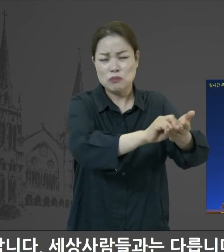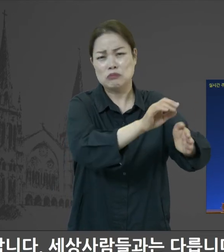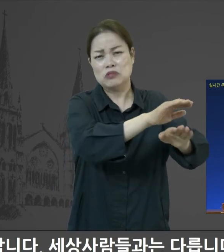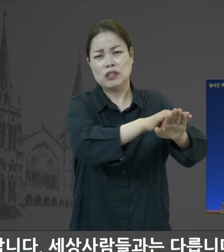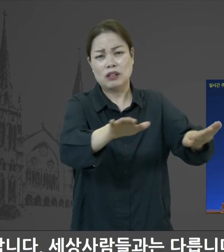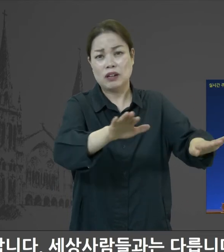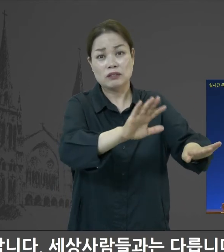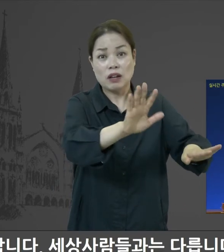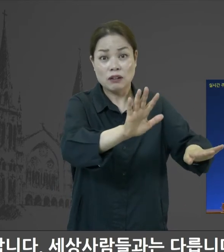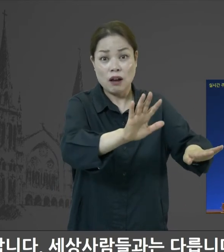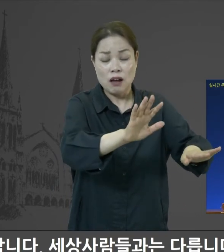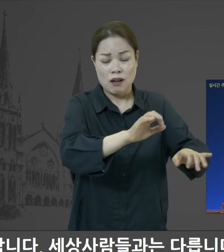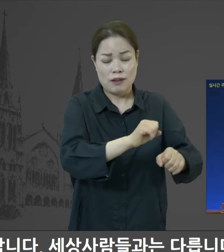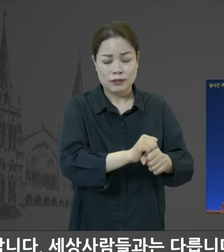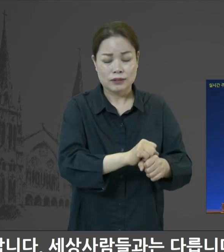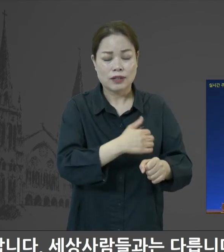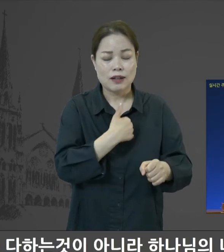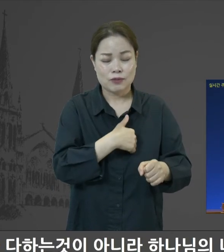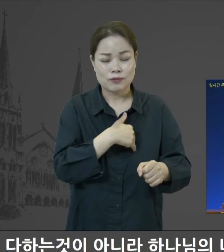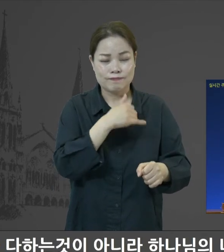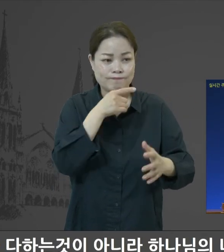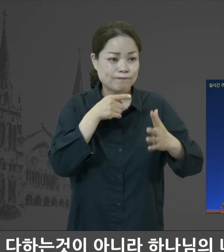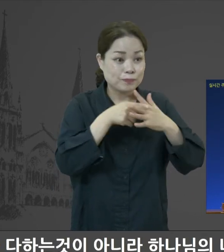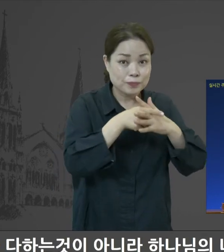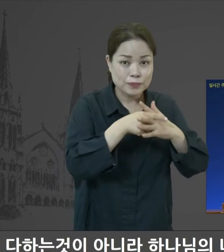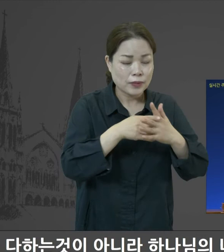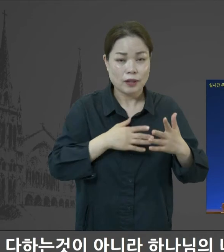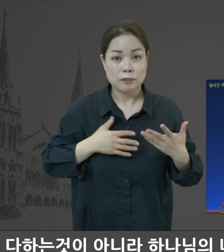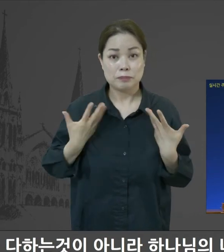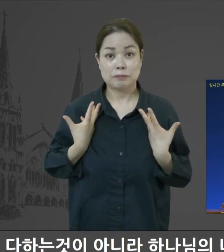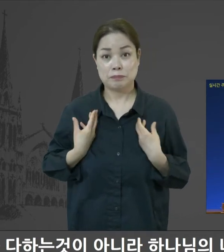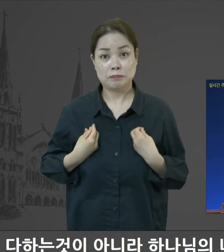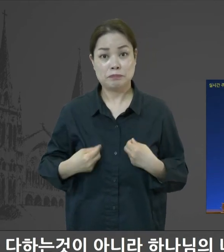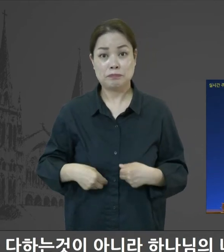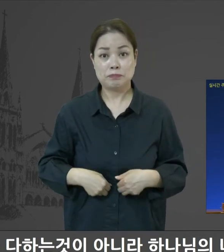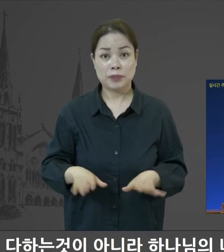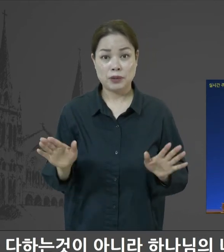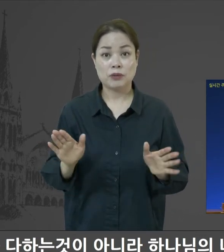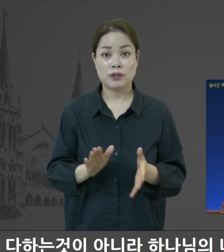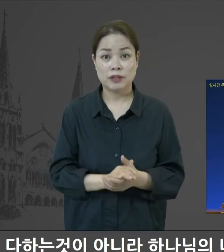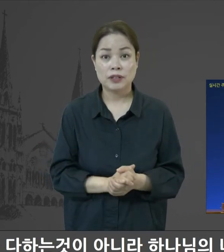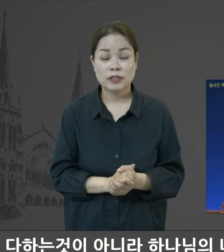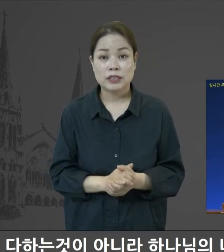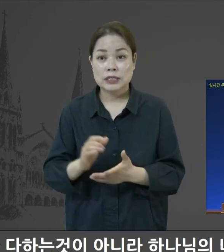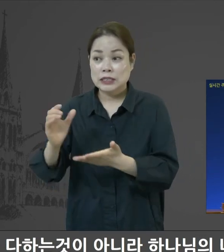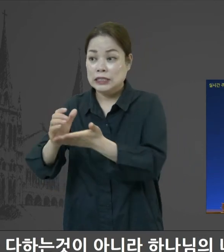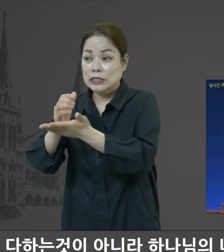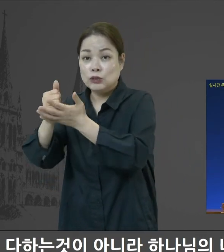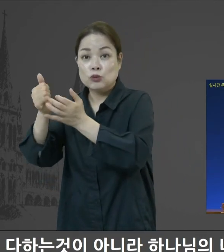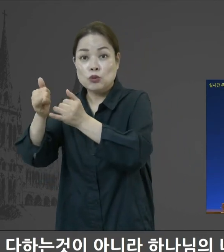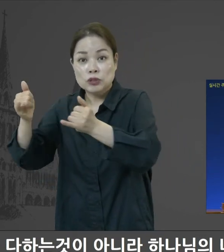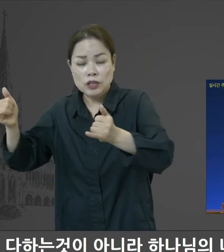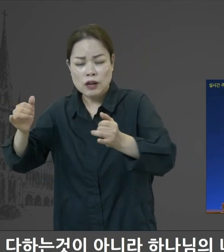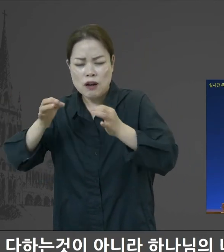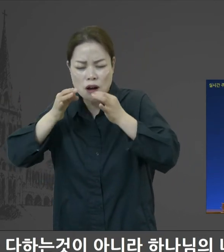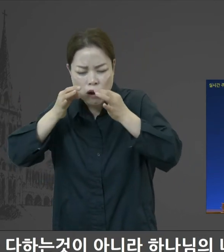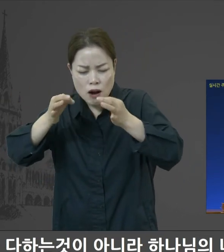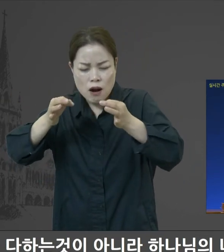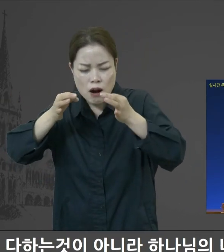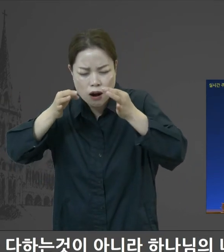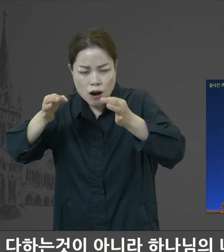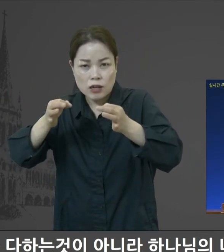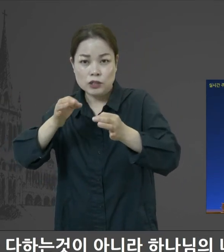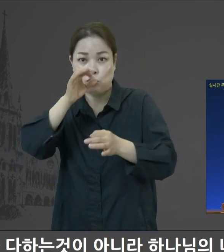것을 분명히 알고 있기 때문에 우리는 낭망하지 않습니다. 비록 그리스도인들이 노력한